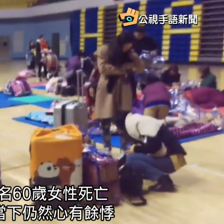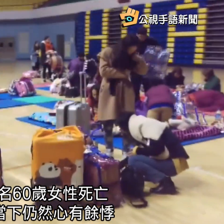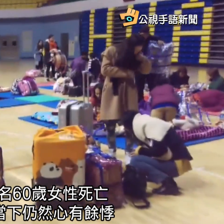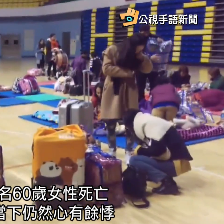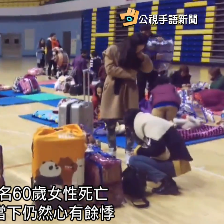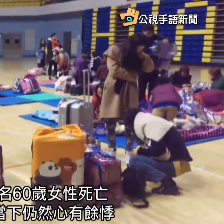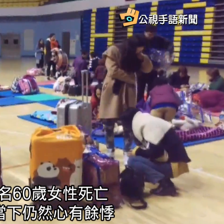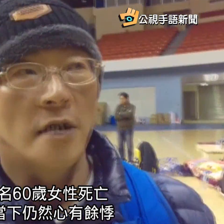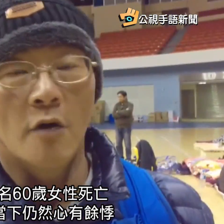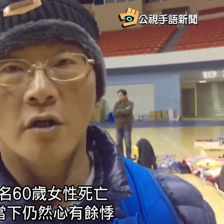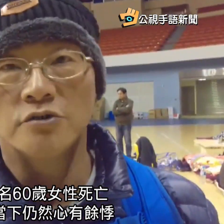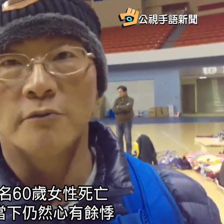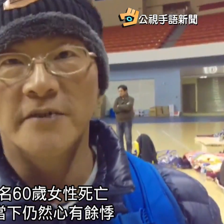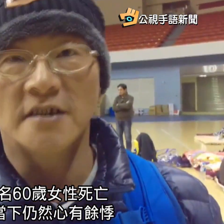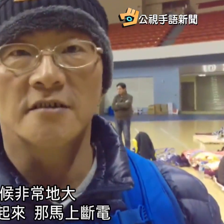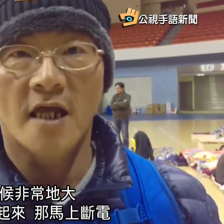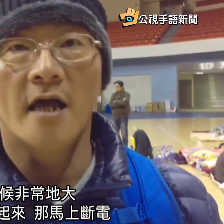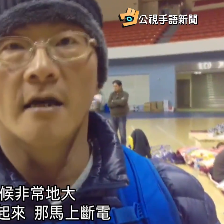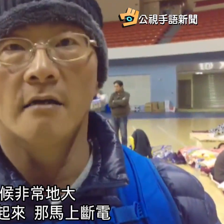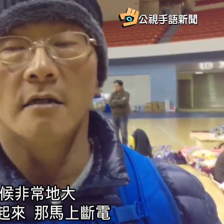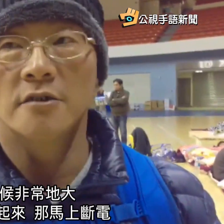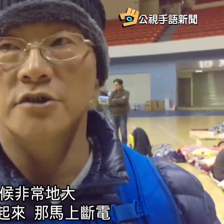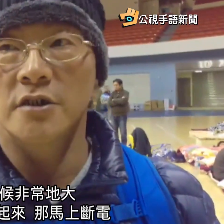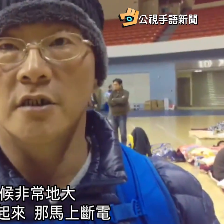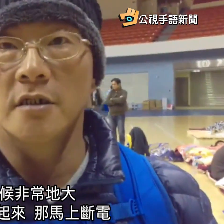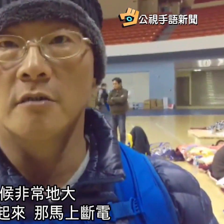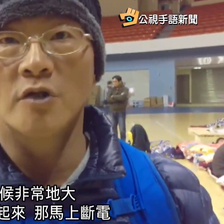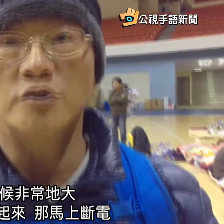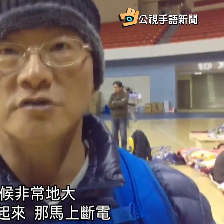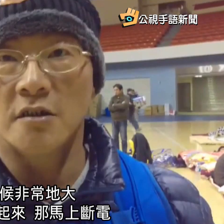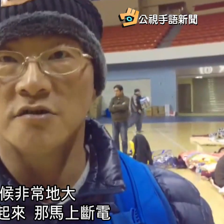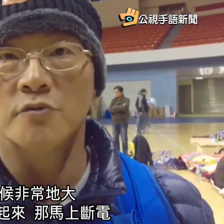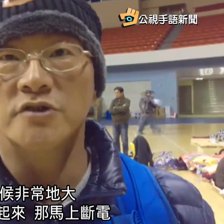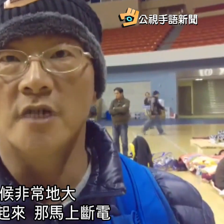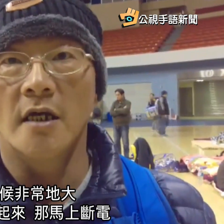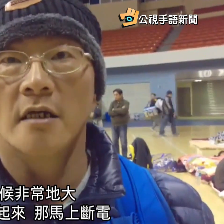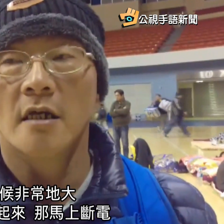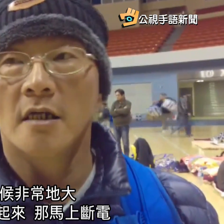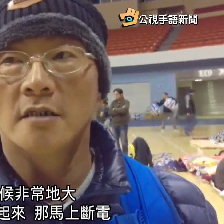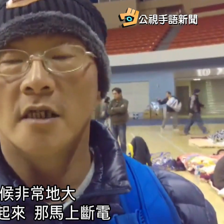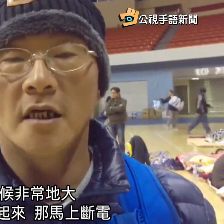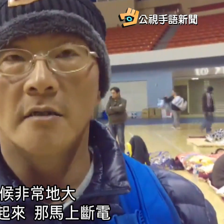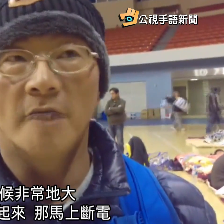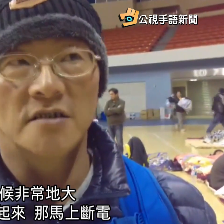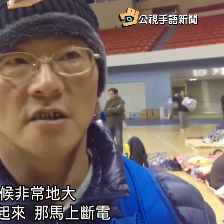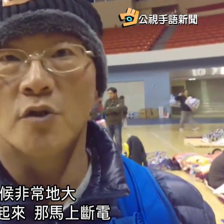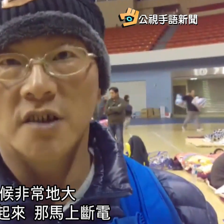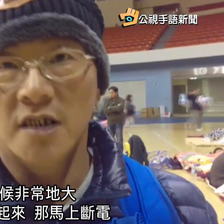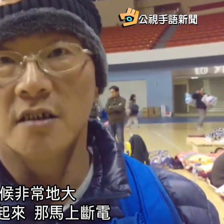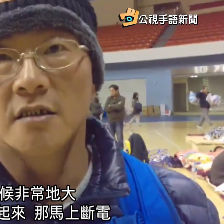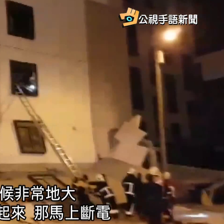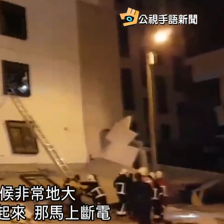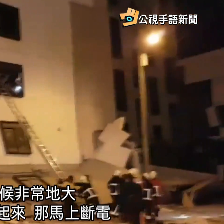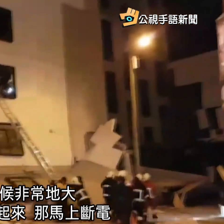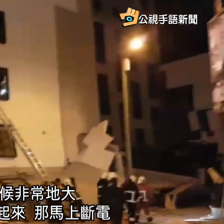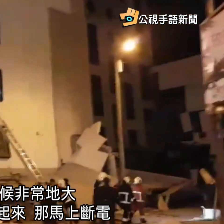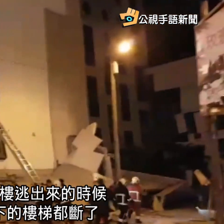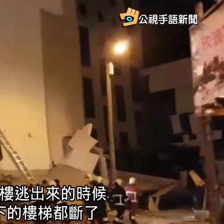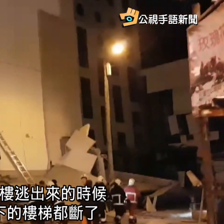有余悸。 摇晃说非常的大，而且完全站都站不起来。那马上断电，我们是从5楼逃